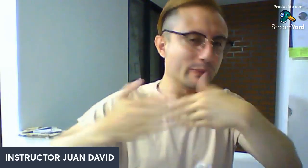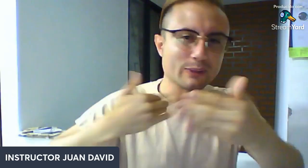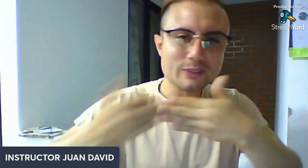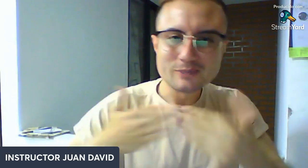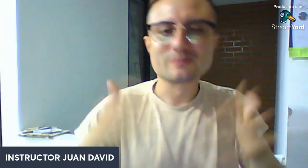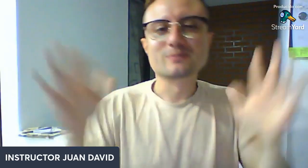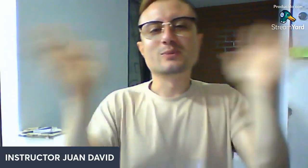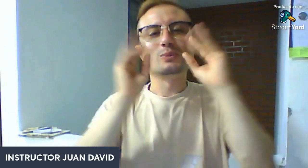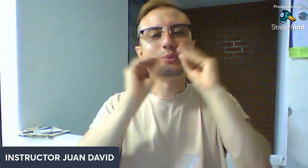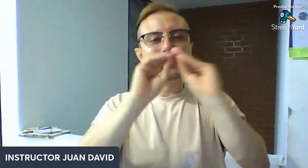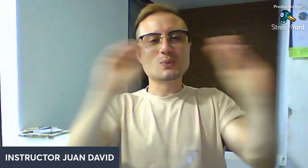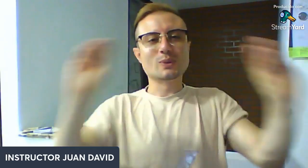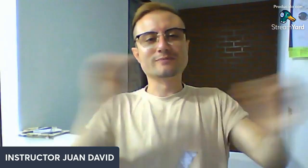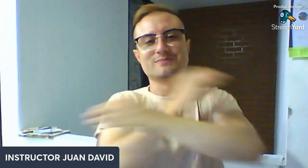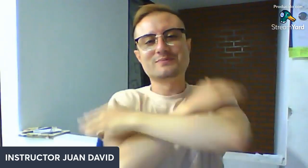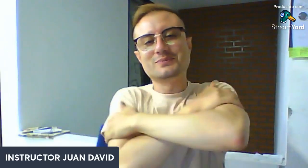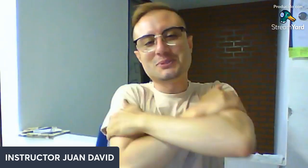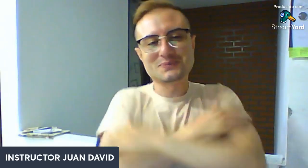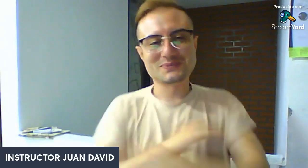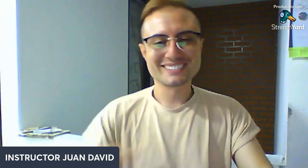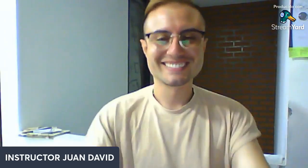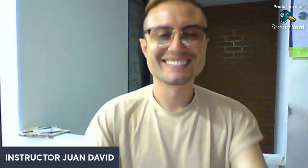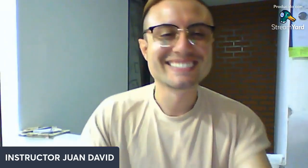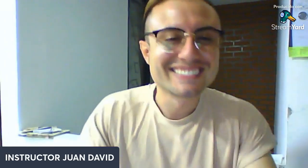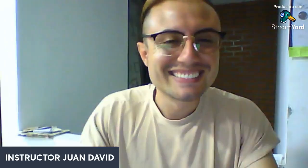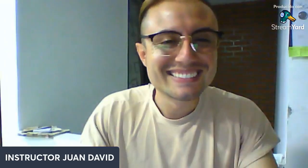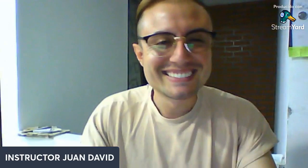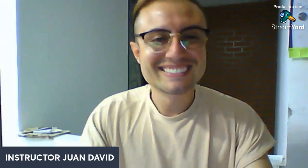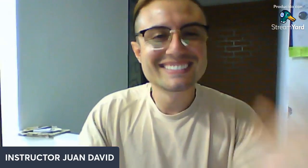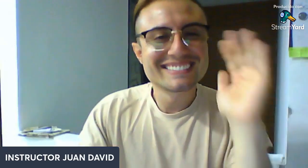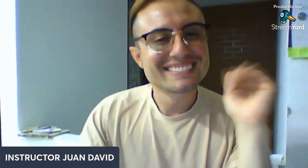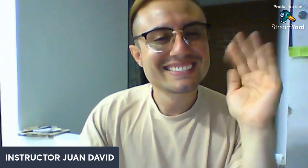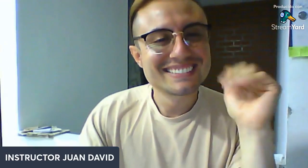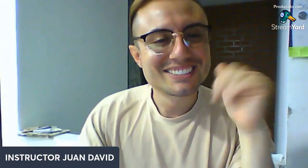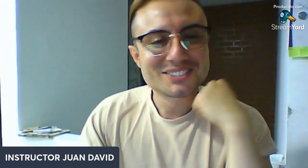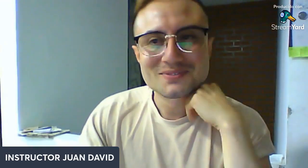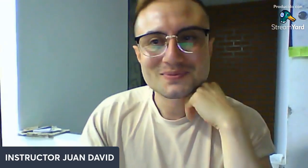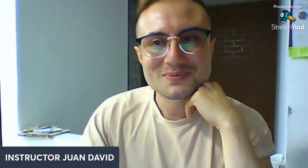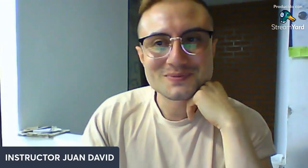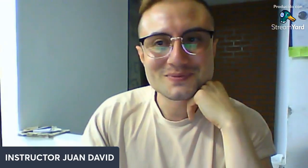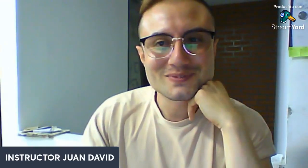noche, independientemente de donde se encuentre. Un abrazo y nos vemos. Chao, chao.